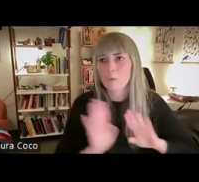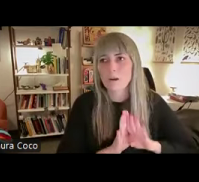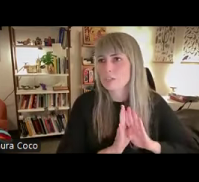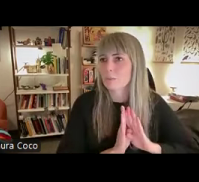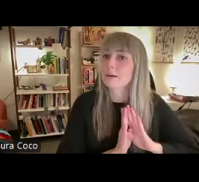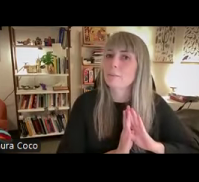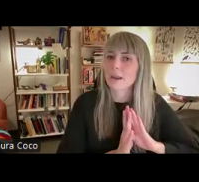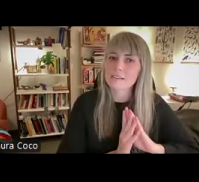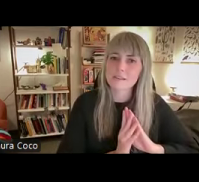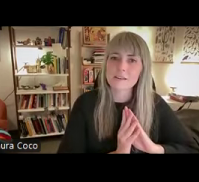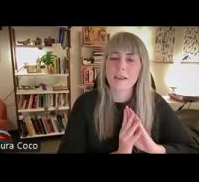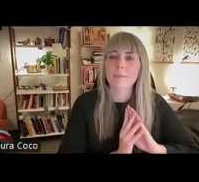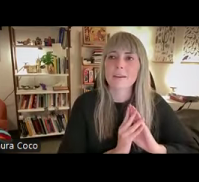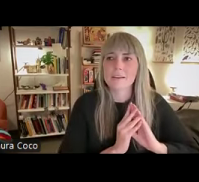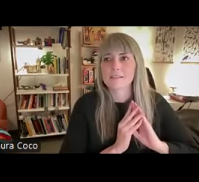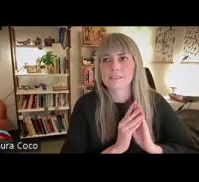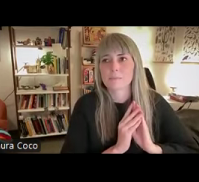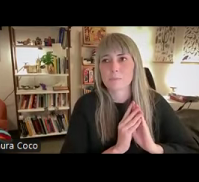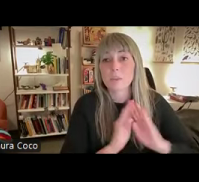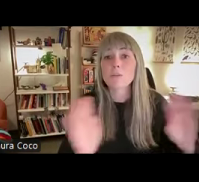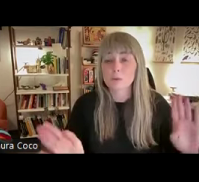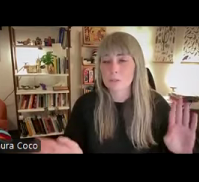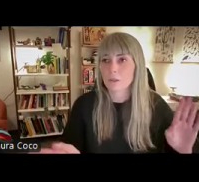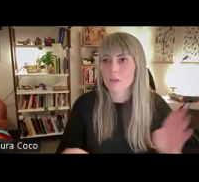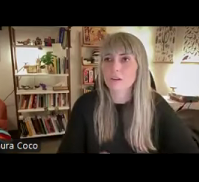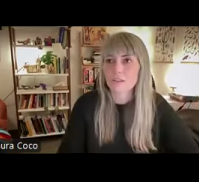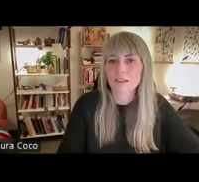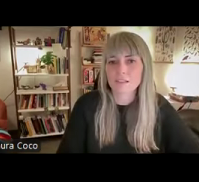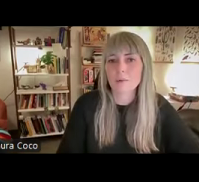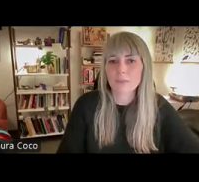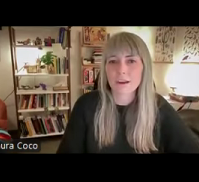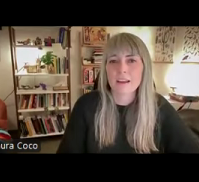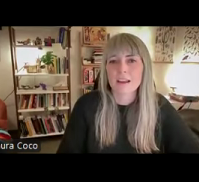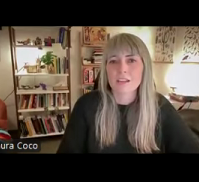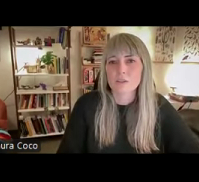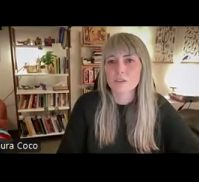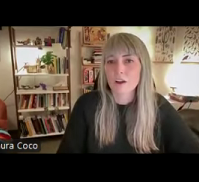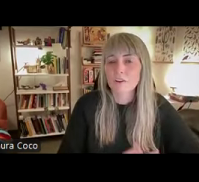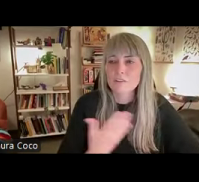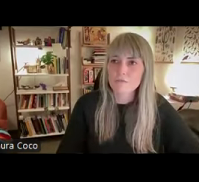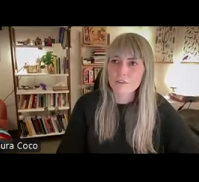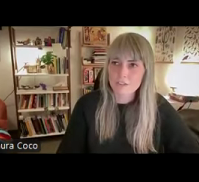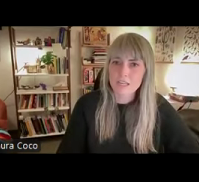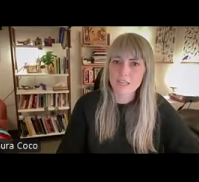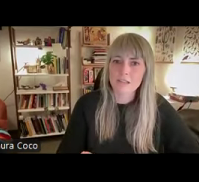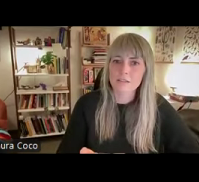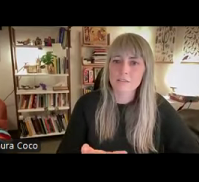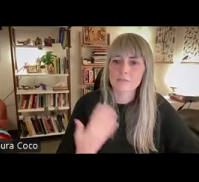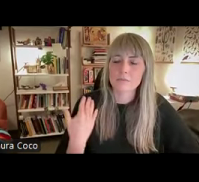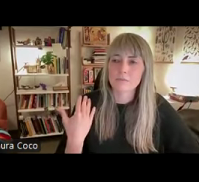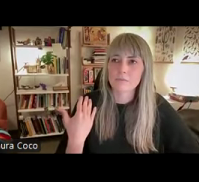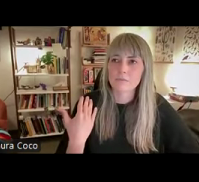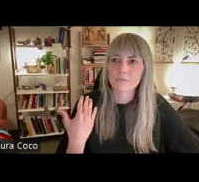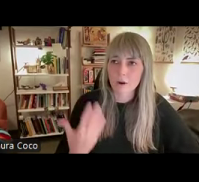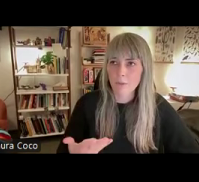en Connecticut. Entonces, definitivamente no es una comparación de 1 a 1. Sin embargo, es el que es más similar que está allá afuera. Entonces,